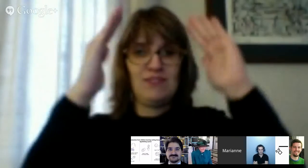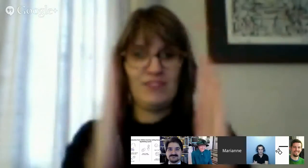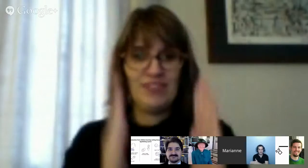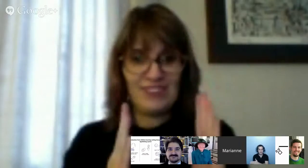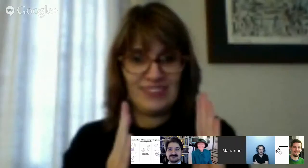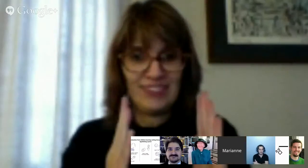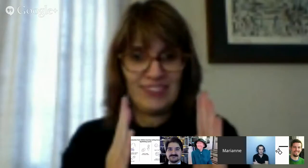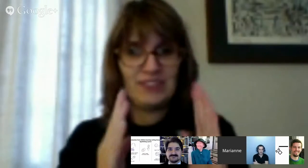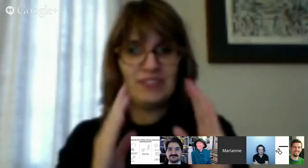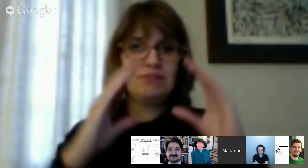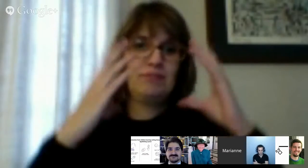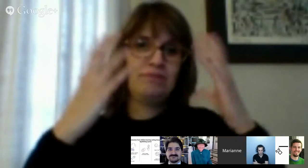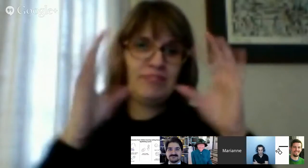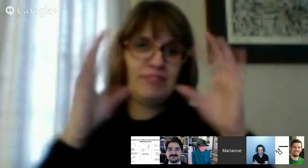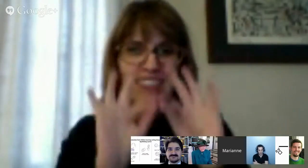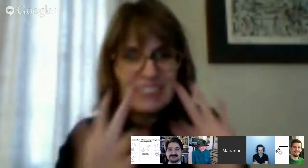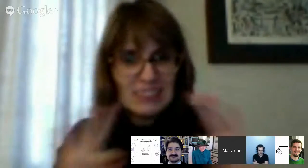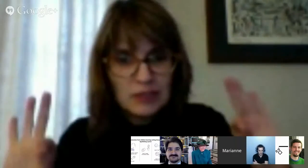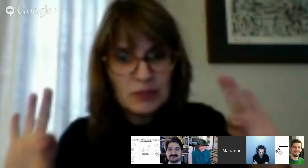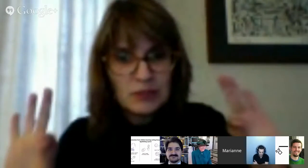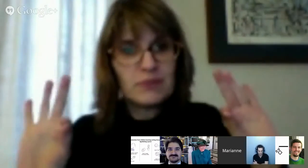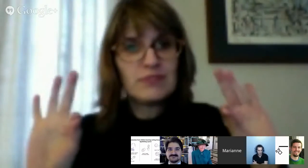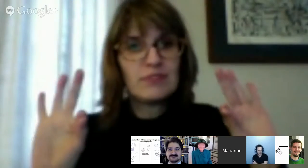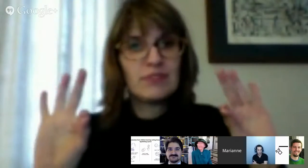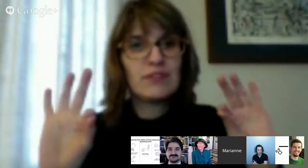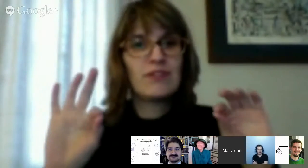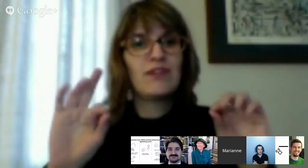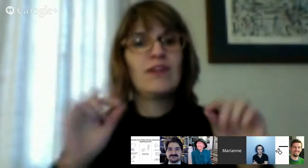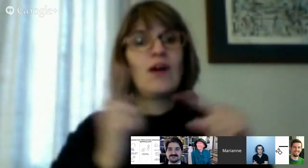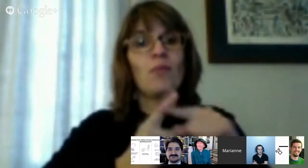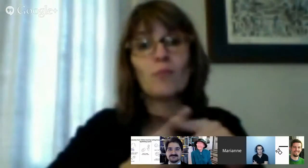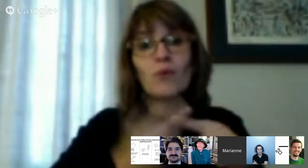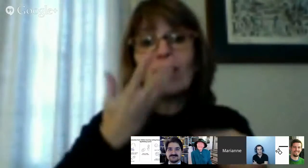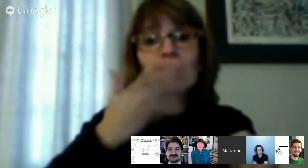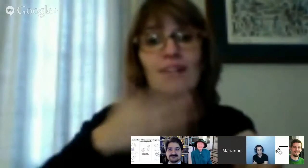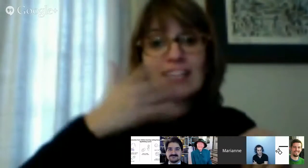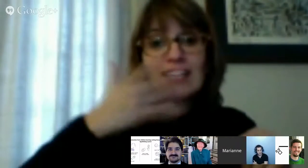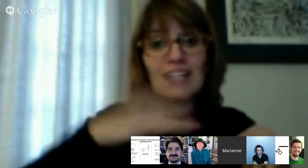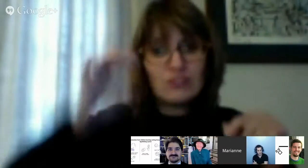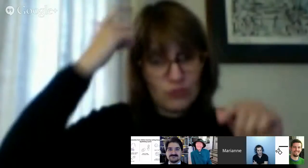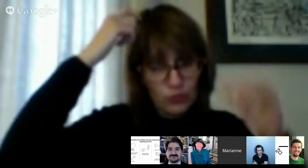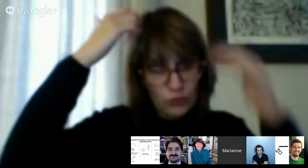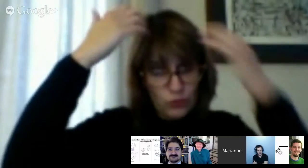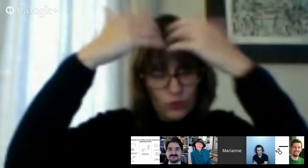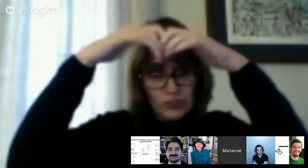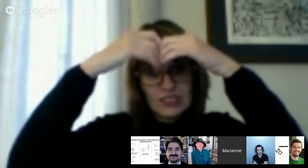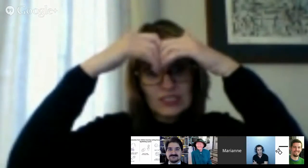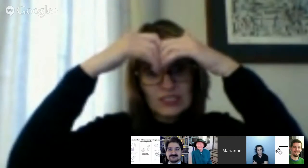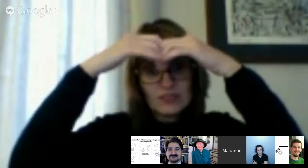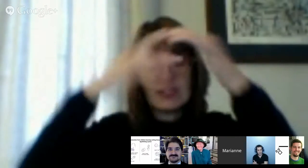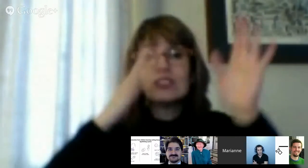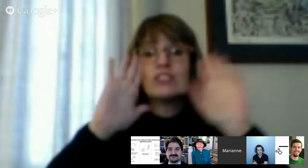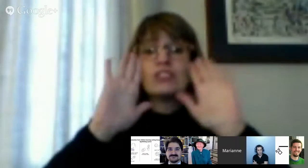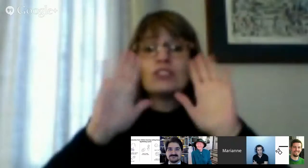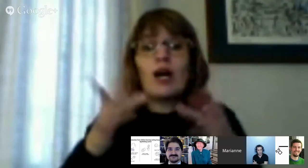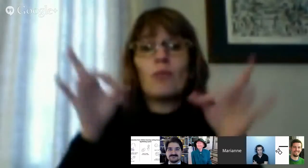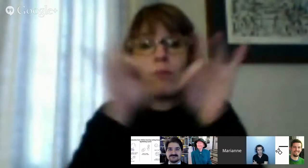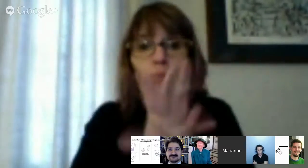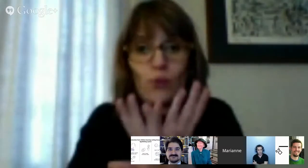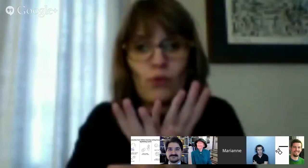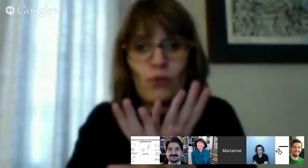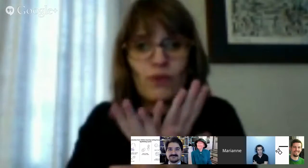três símbolos básicos para elas. Então, os símbolos mais simplificados, porque a criança,